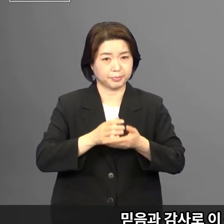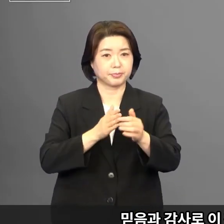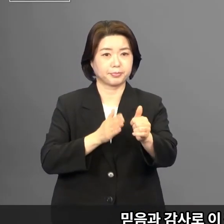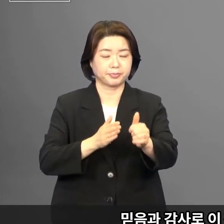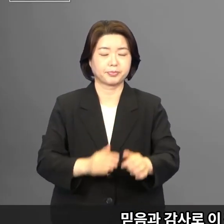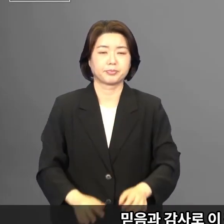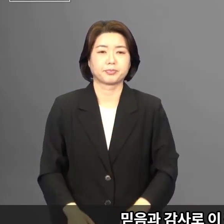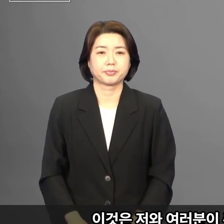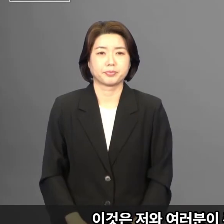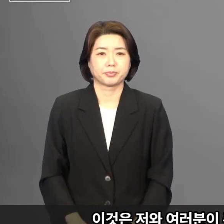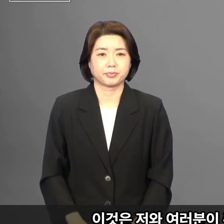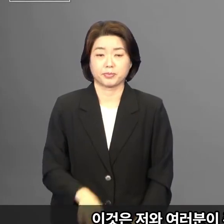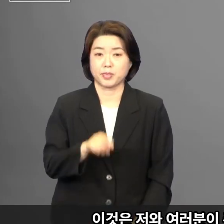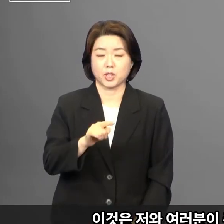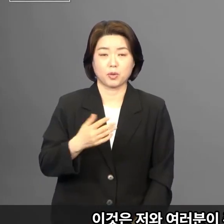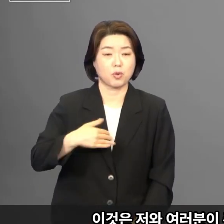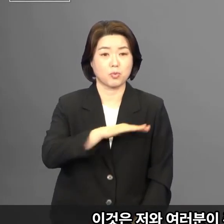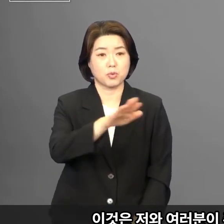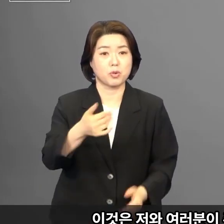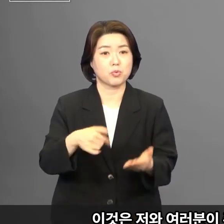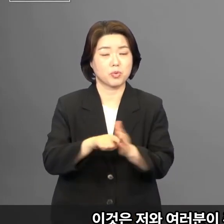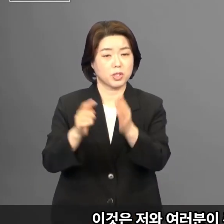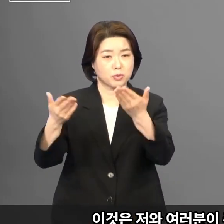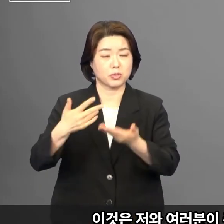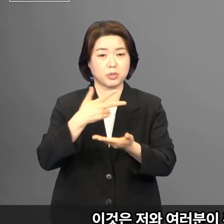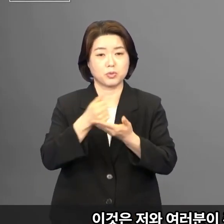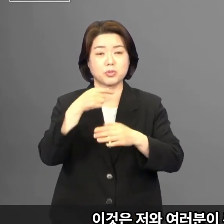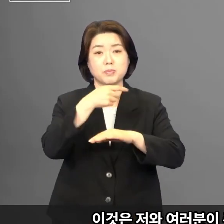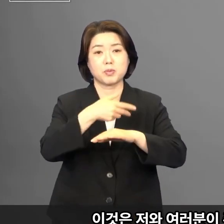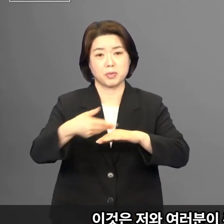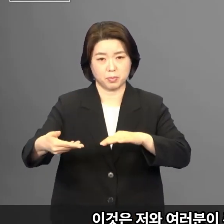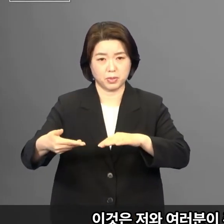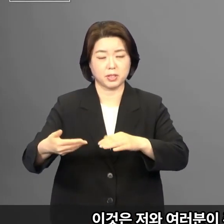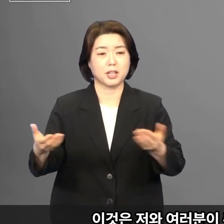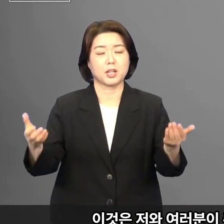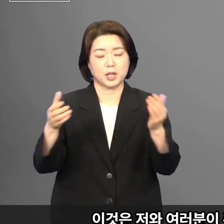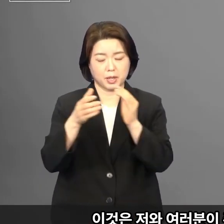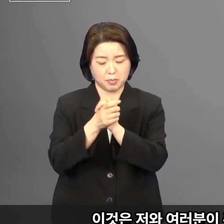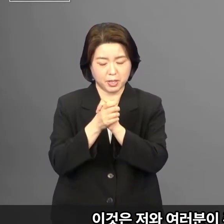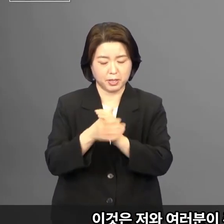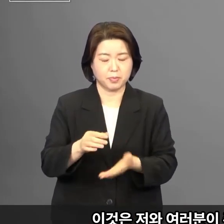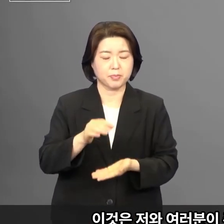바랍니다. 이것은 저와 여러분이 주시는 주님의 피입니다. 아멘.